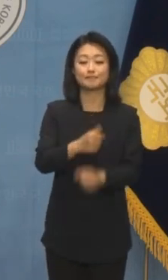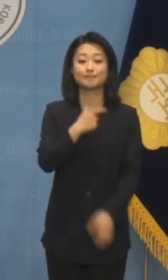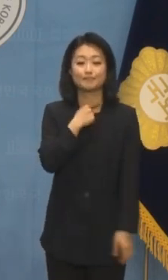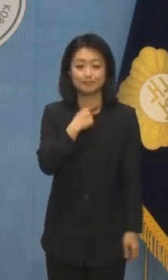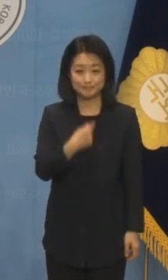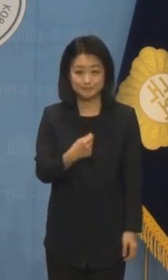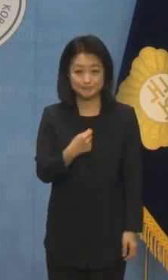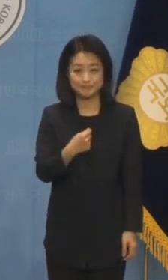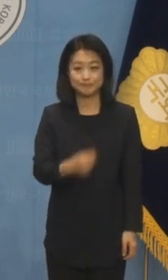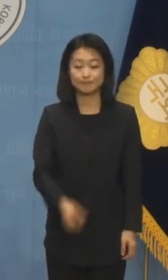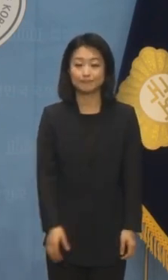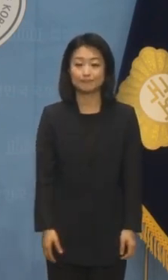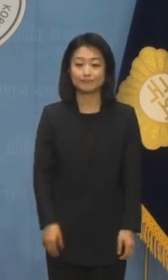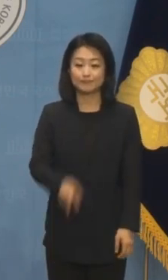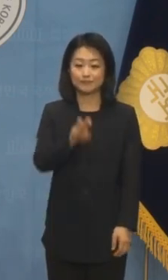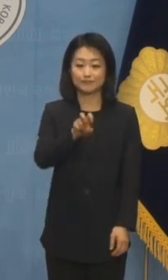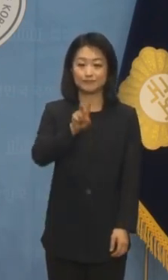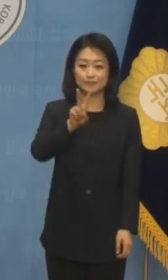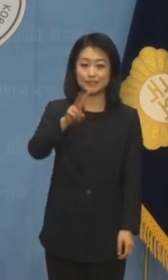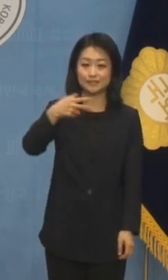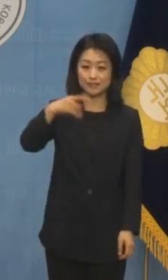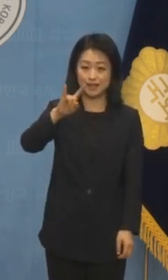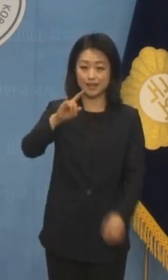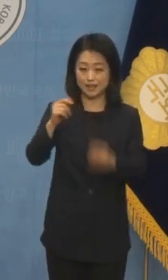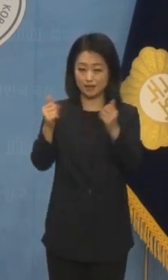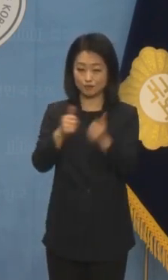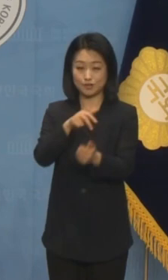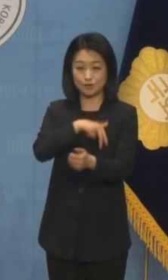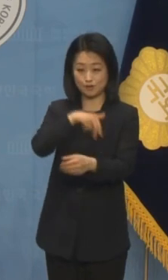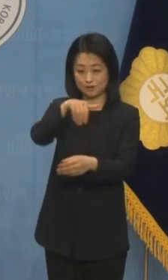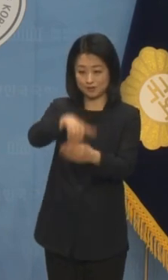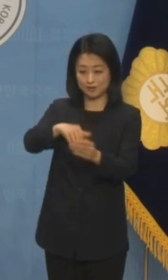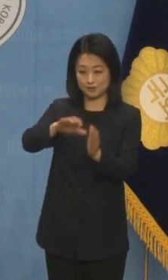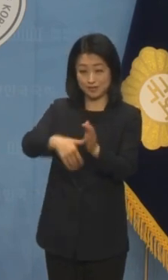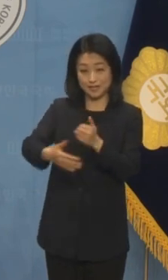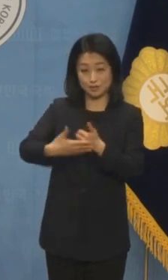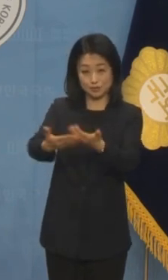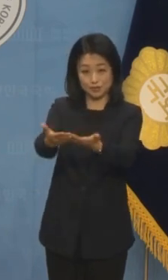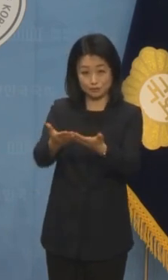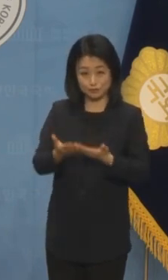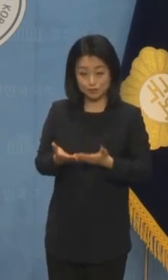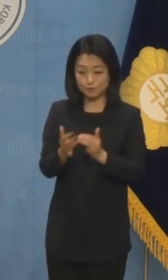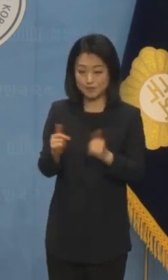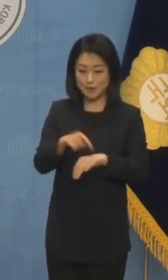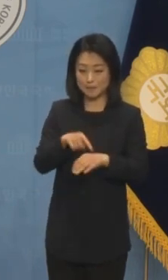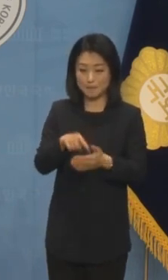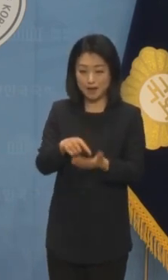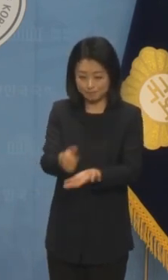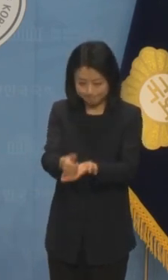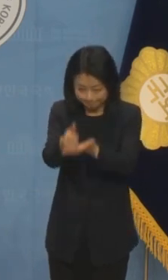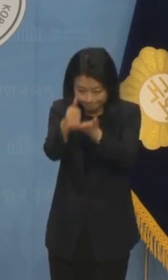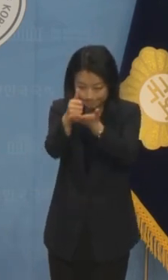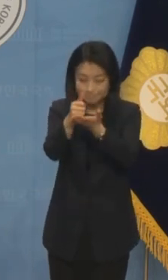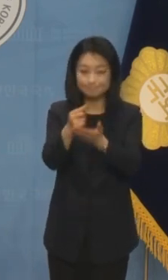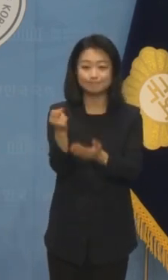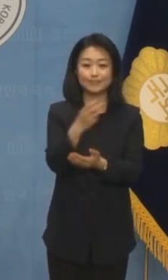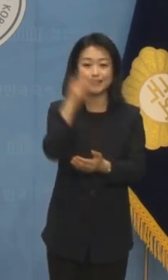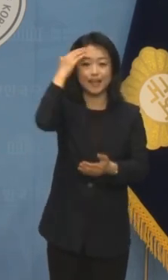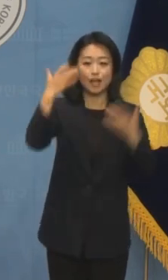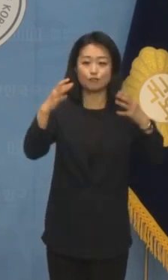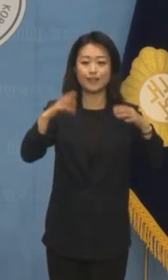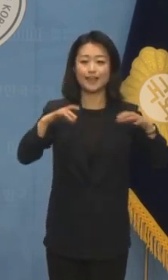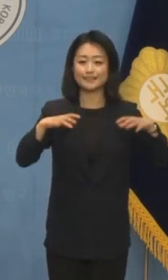만들어내겠습니다. 제22대 총선에서 보내주신 국민의 민심을 받들어 다시 자랑스러운